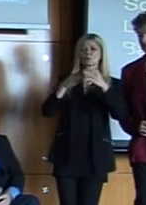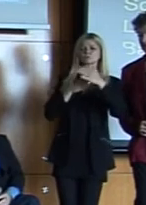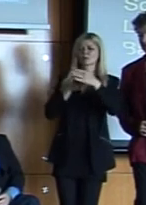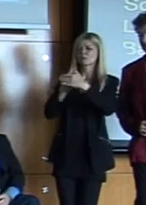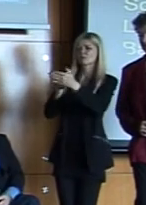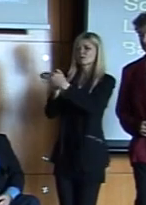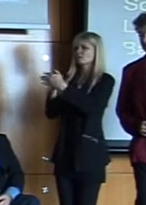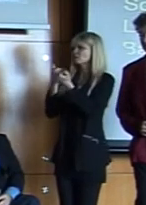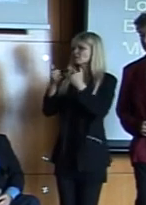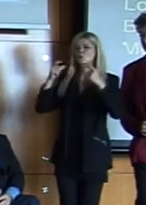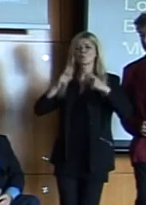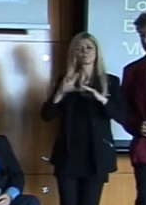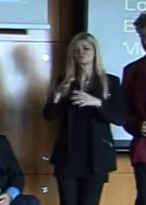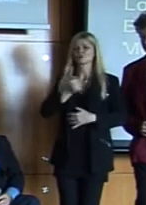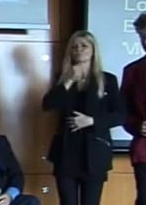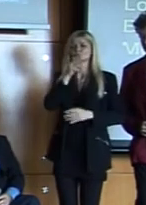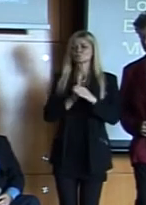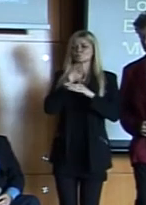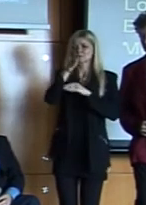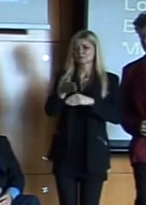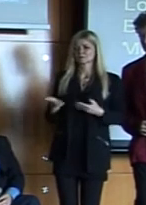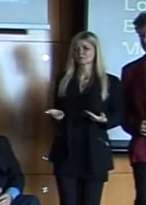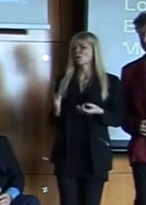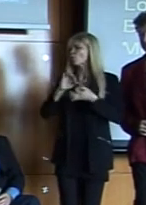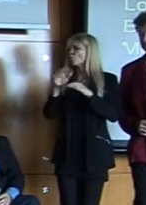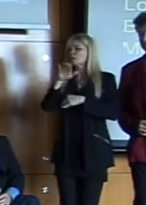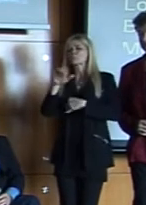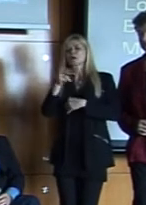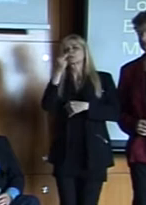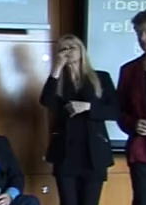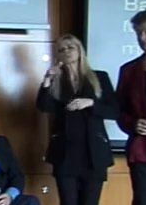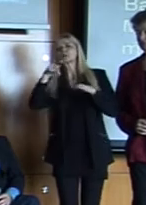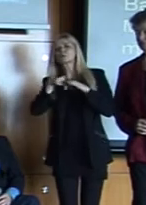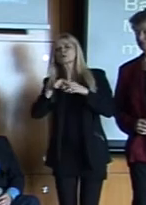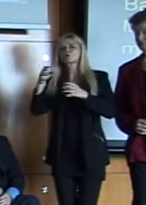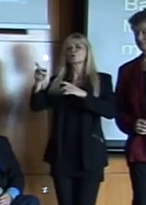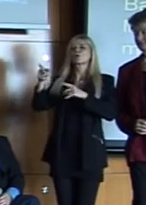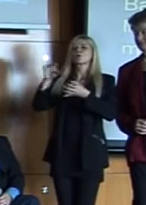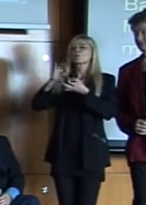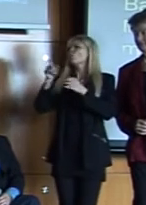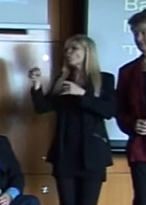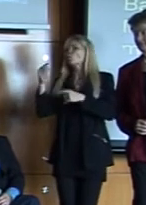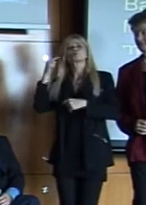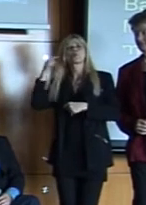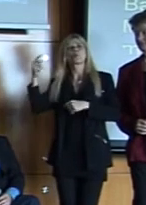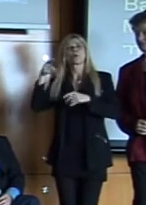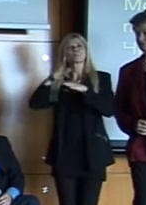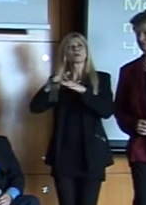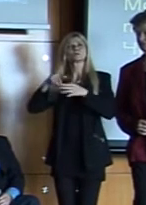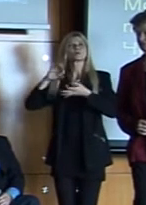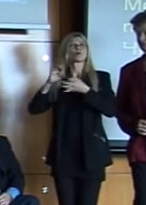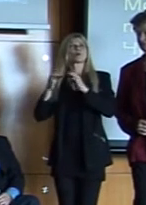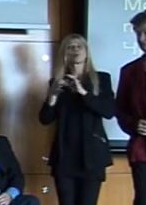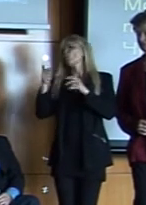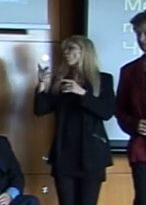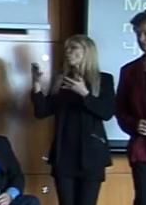schwer überwindet, über Bereiche wie Sehbehinderung, Hörbehinderung, Kombinationen davon oder andere Bereiche